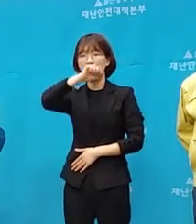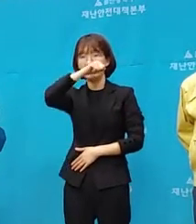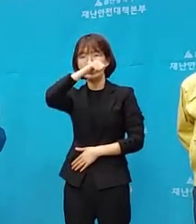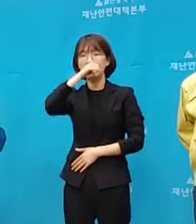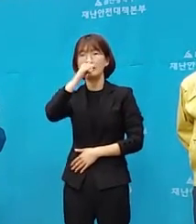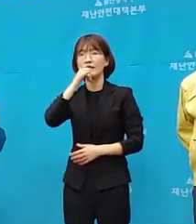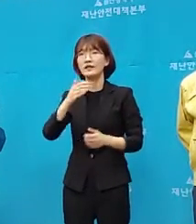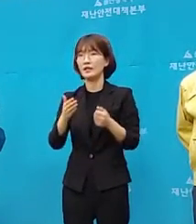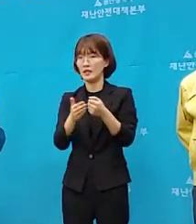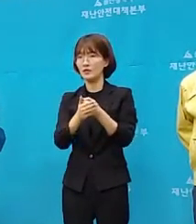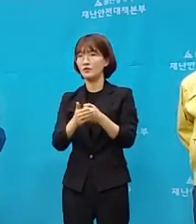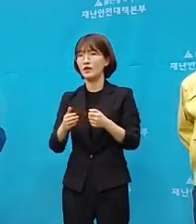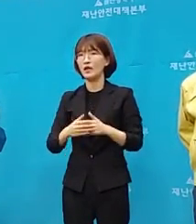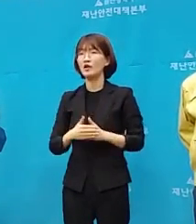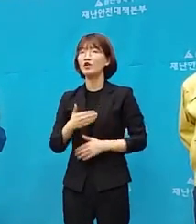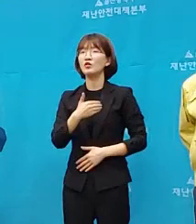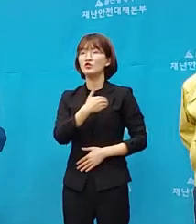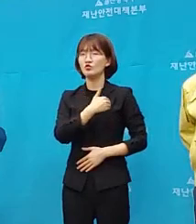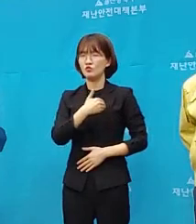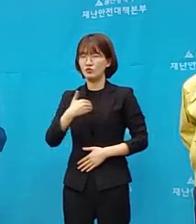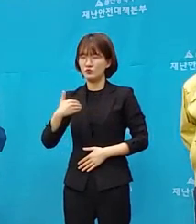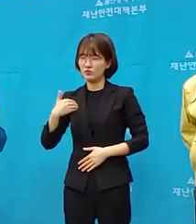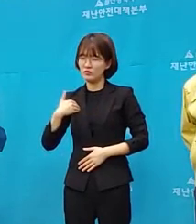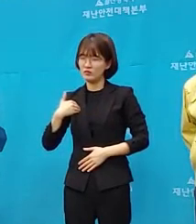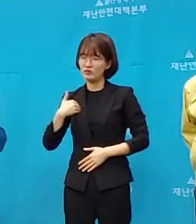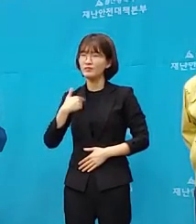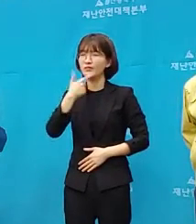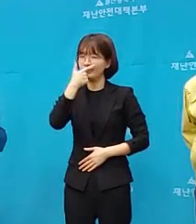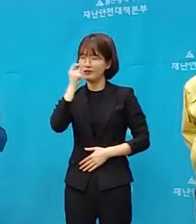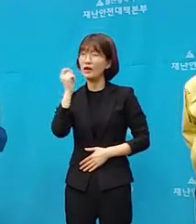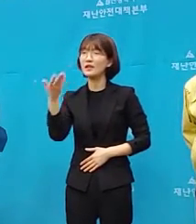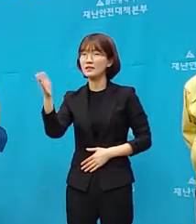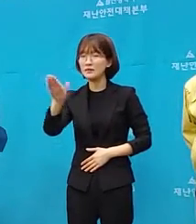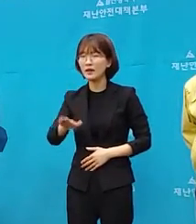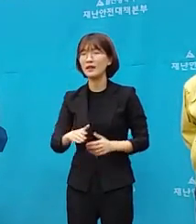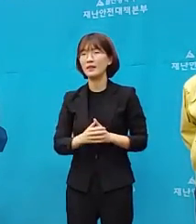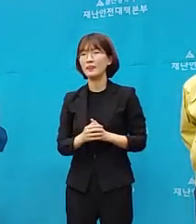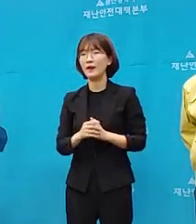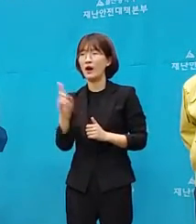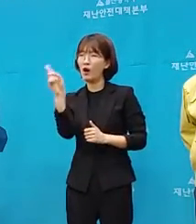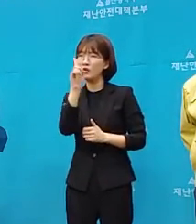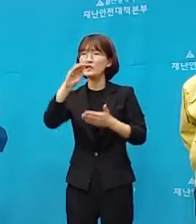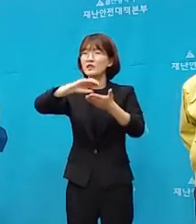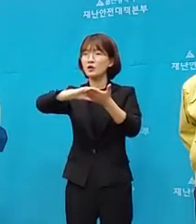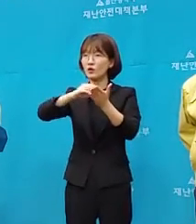예산이어서 충분하진 않지만 어느 정도는